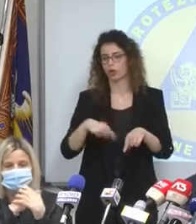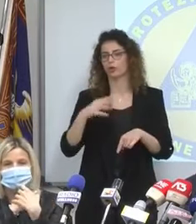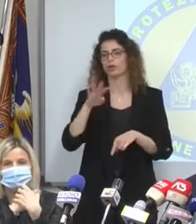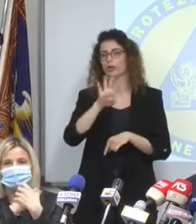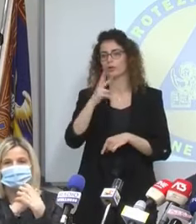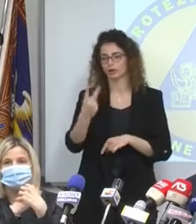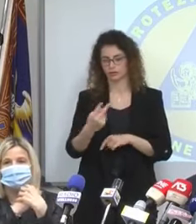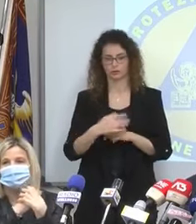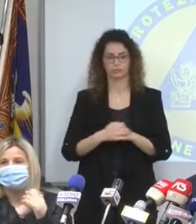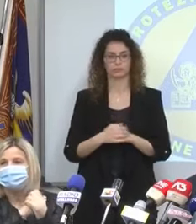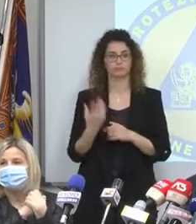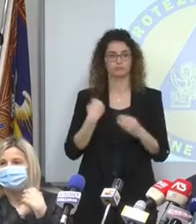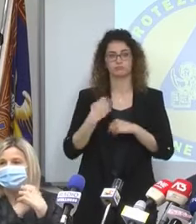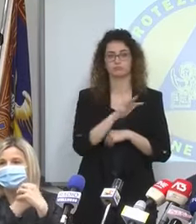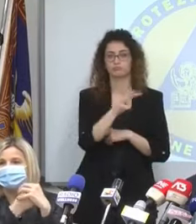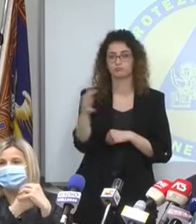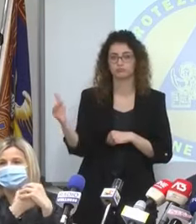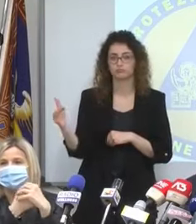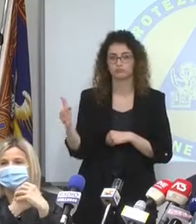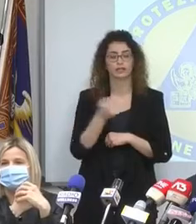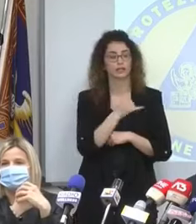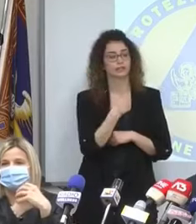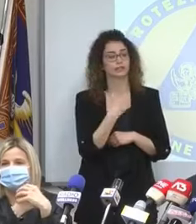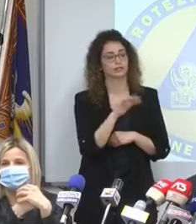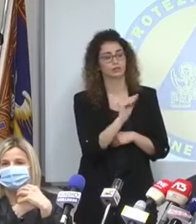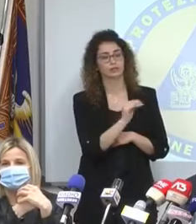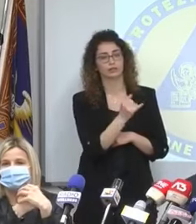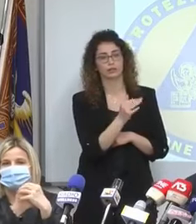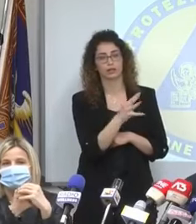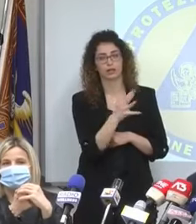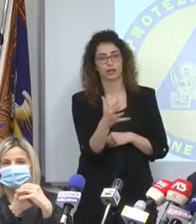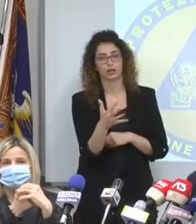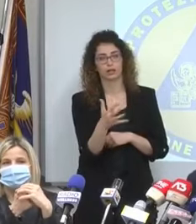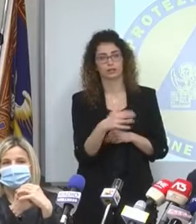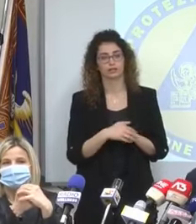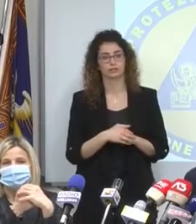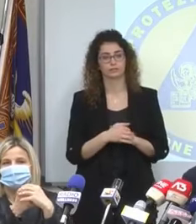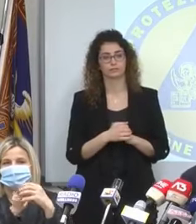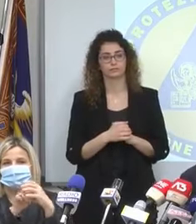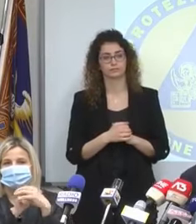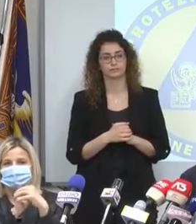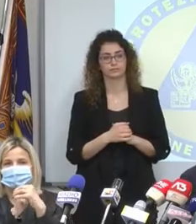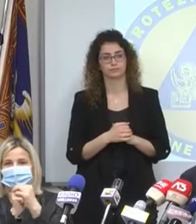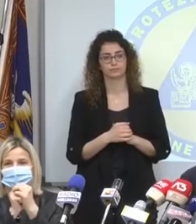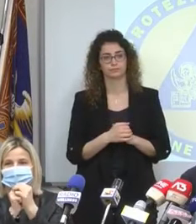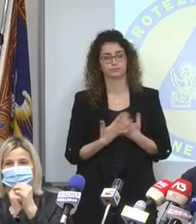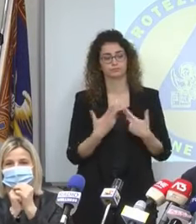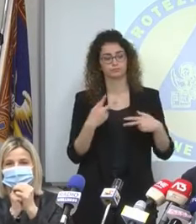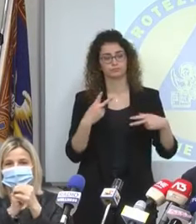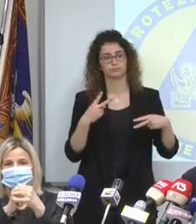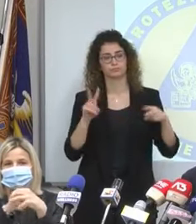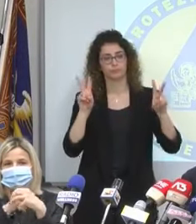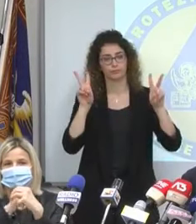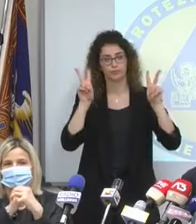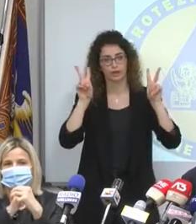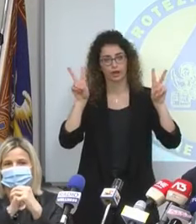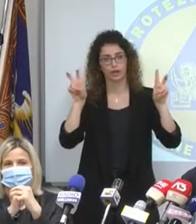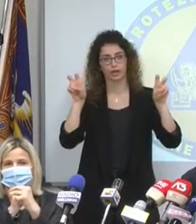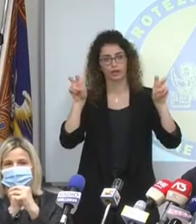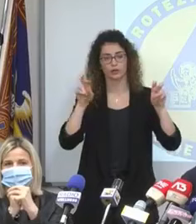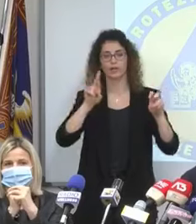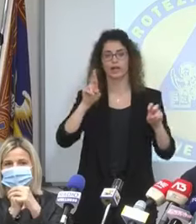Sì. Altre domande, ragazzi? Sì, no, solo un'altra domanda. Questa riguarda ancora il tema